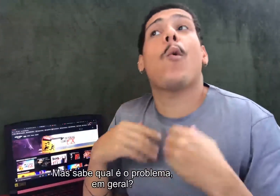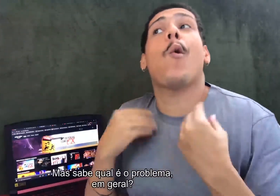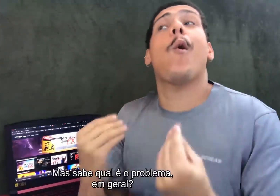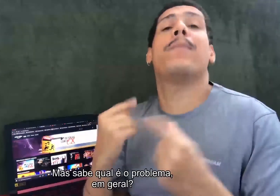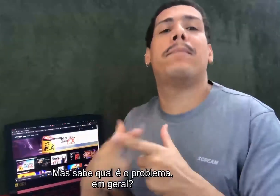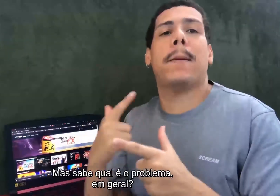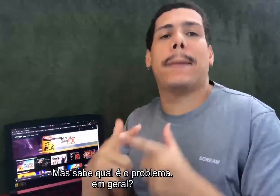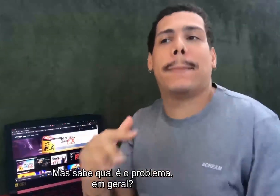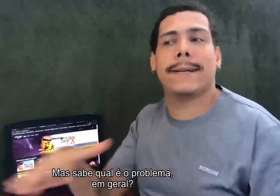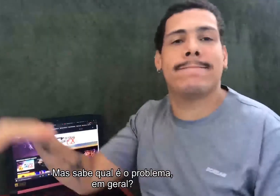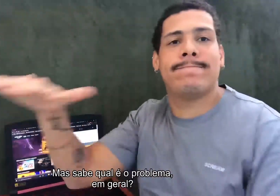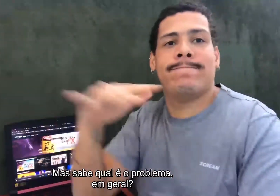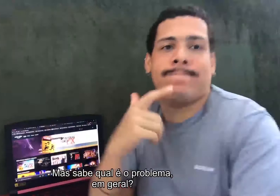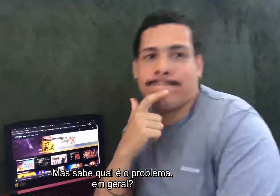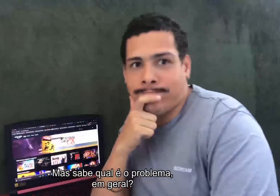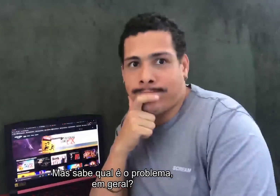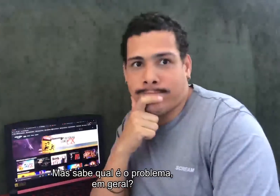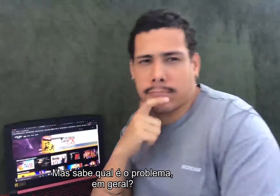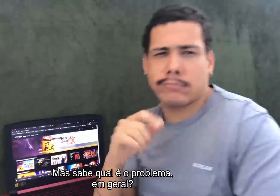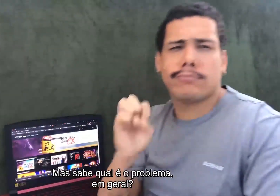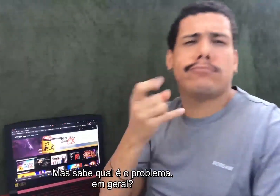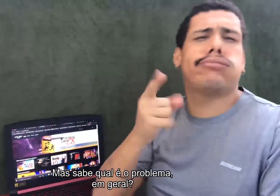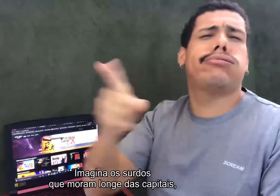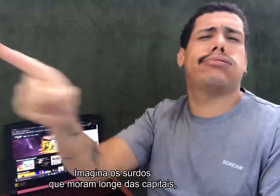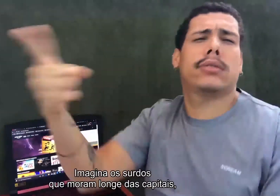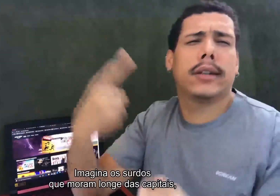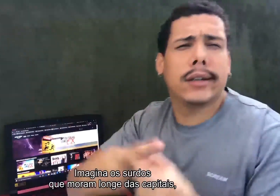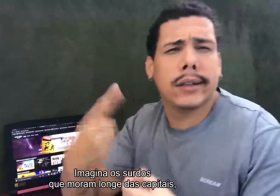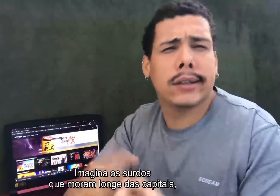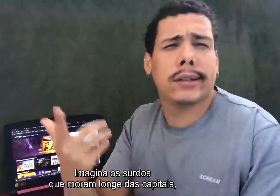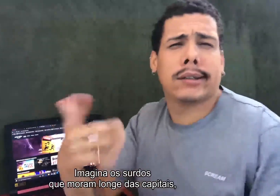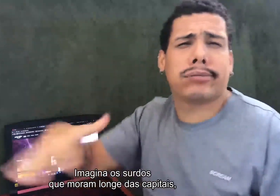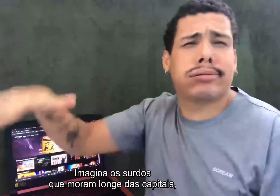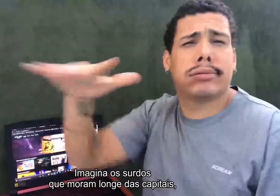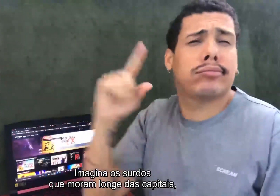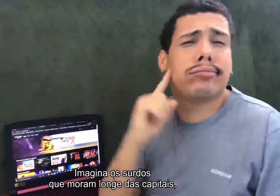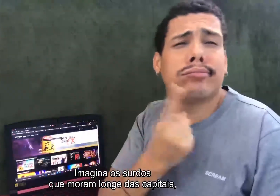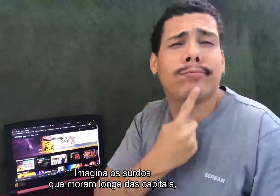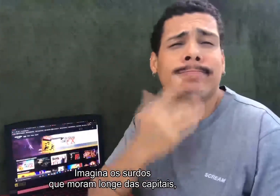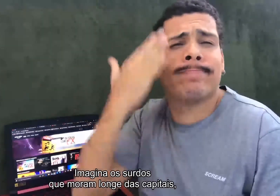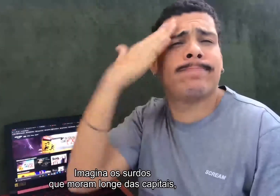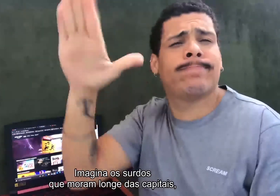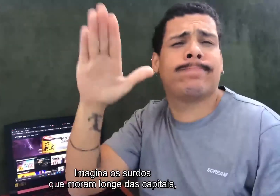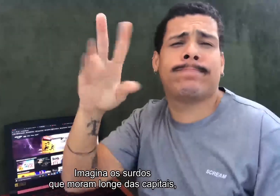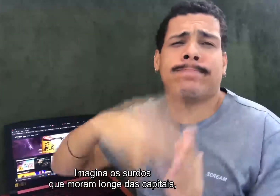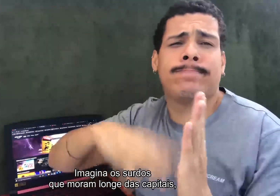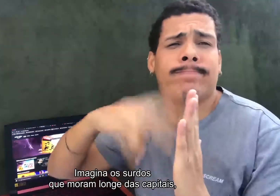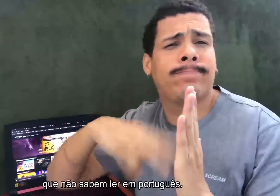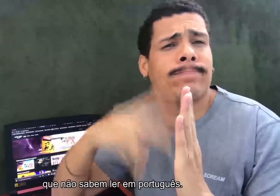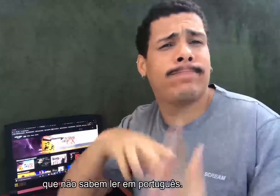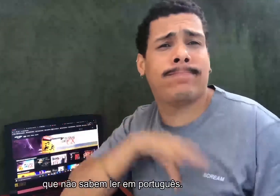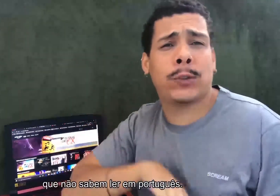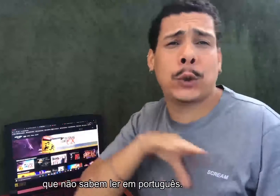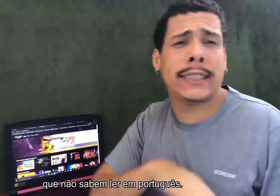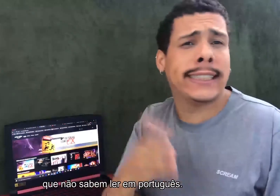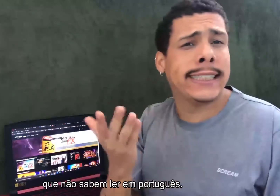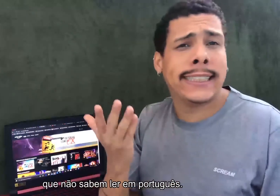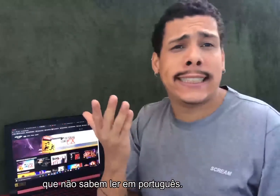Mas sabe qual é o problema em geral? Imagina os surdos que moram longe das capitais, que não sabem ler em